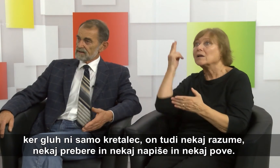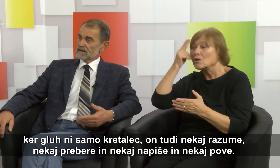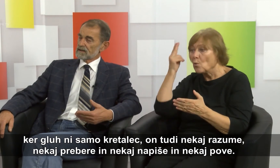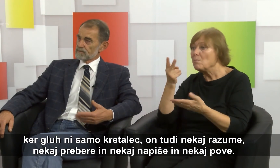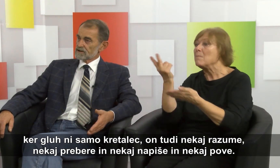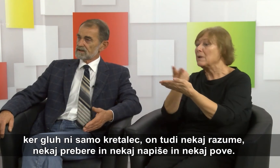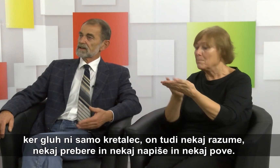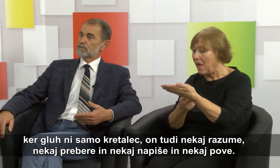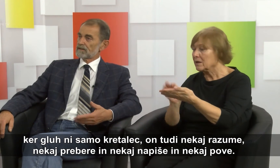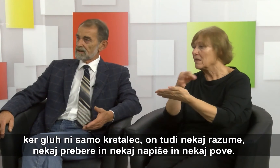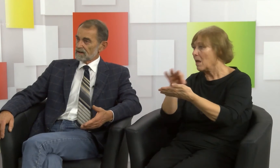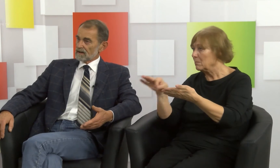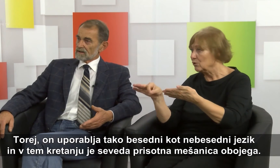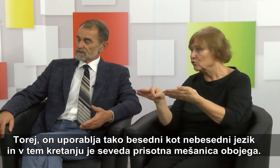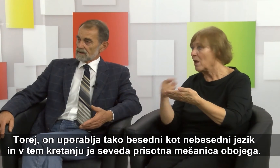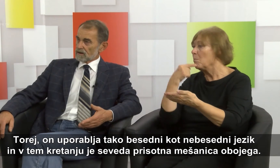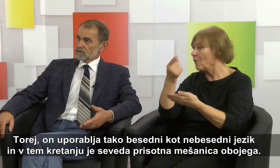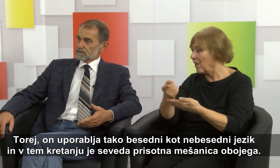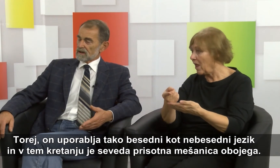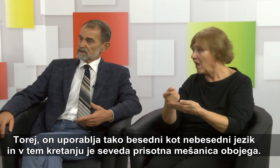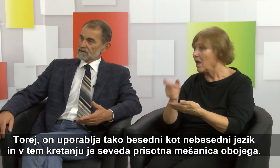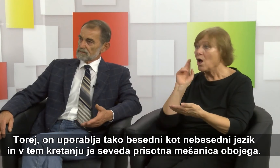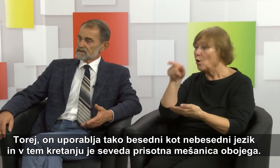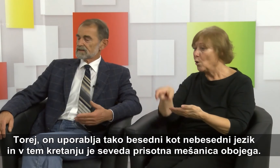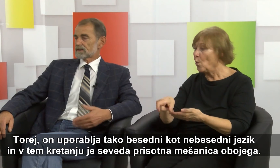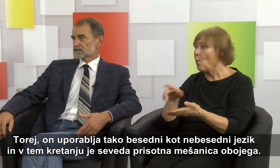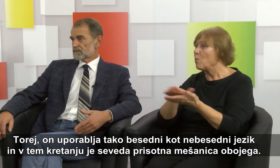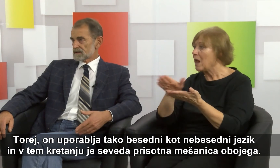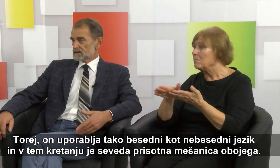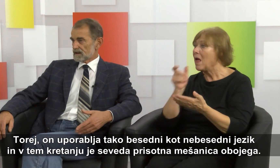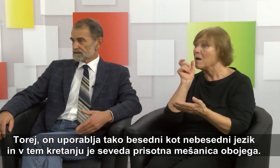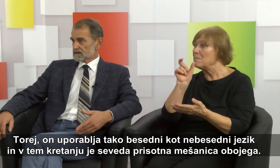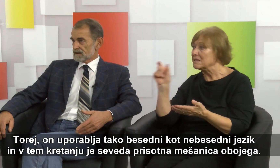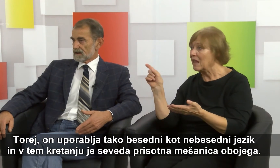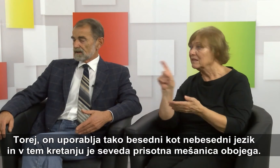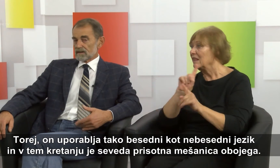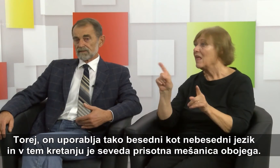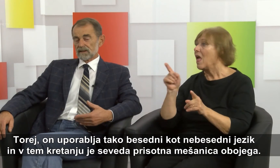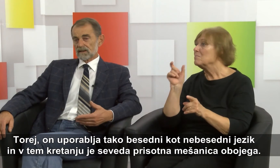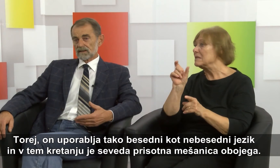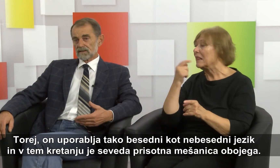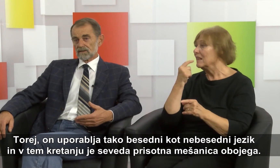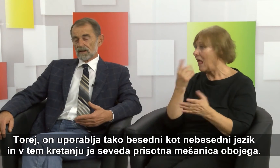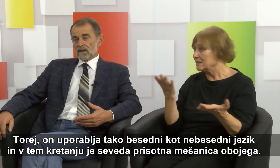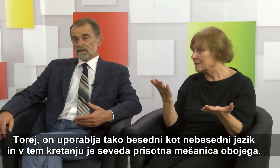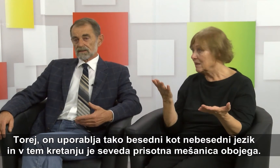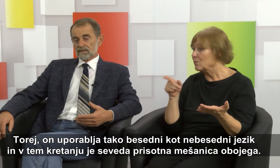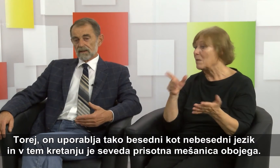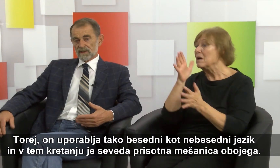nekaj napiše, nekaj pove. Torej, on uporablja tako besedni kot nebesedni jezik. Ne. In v tem kretanju je seveda